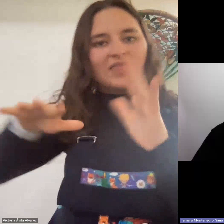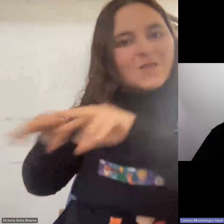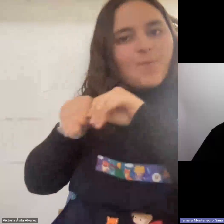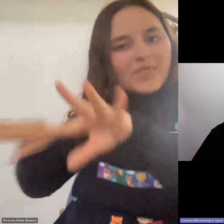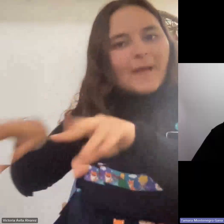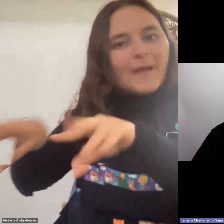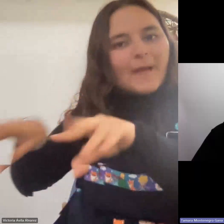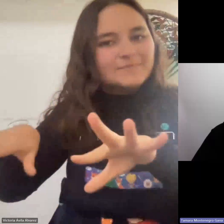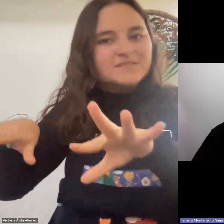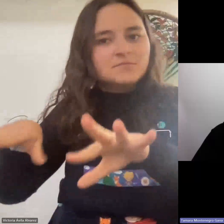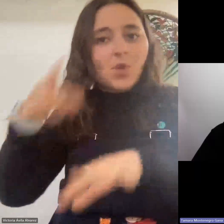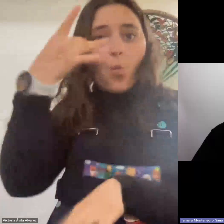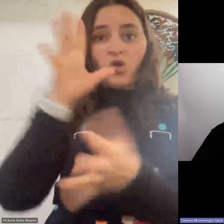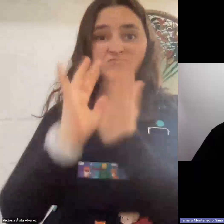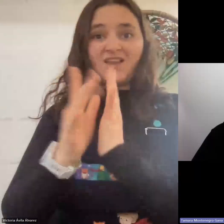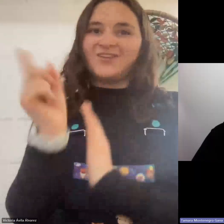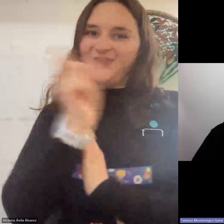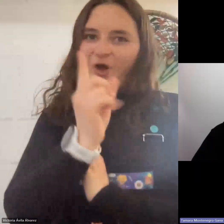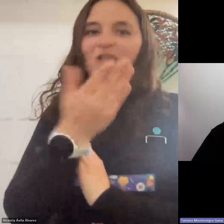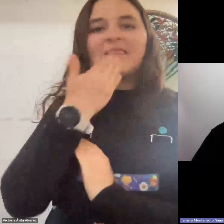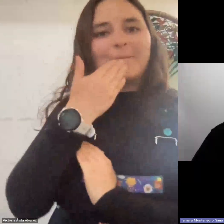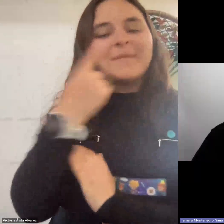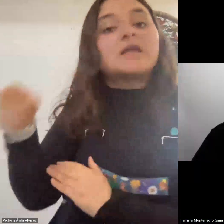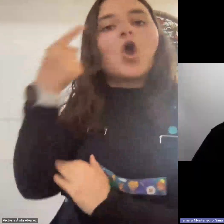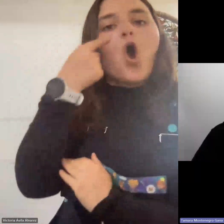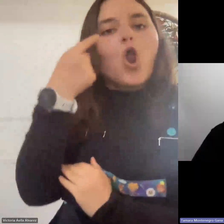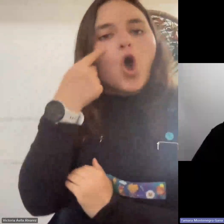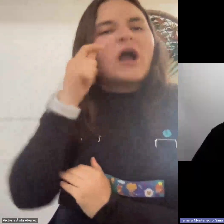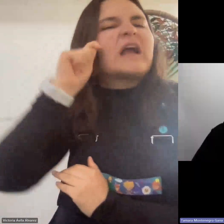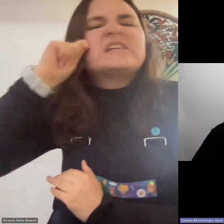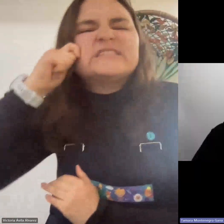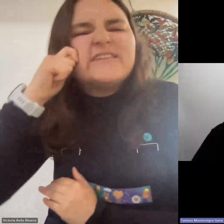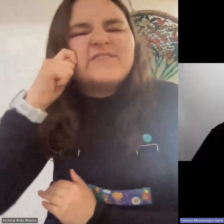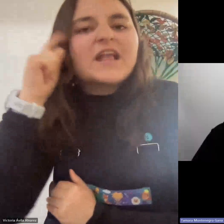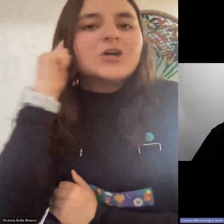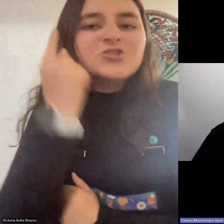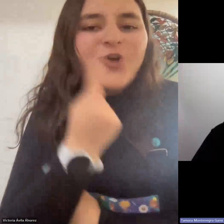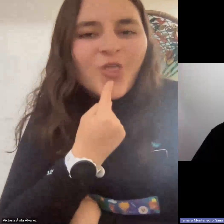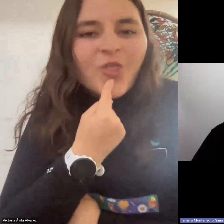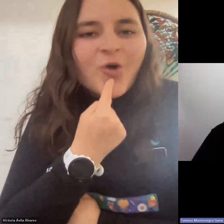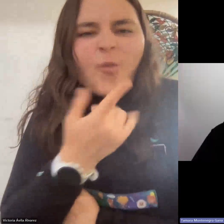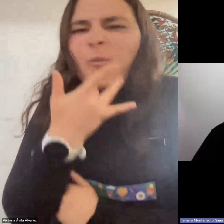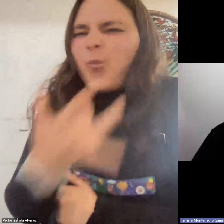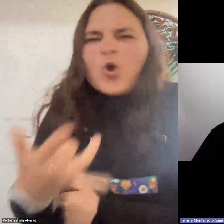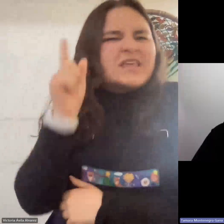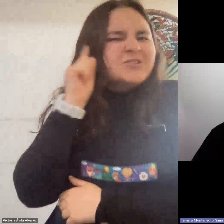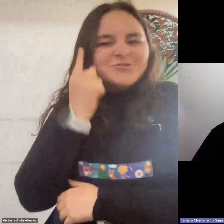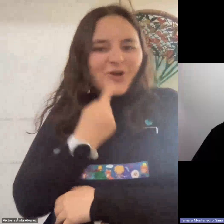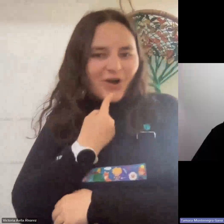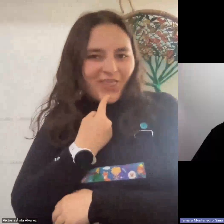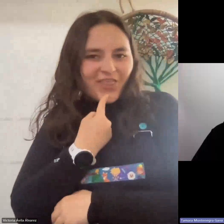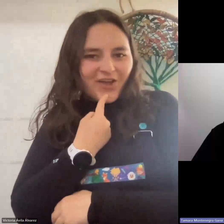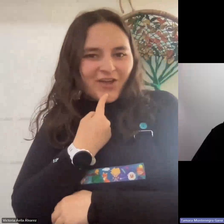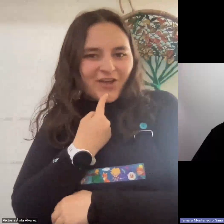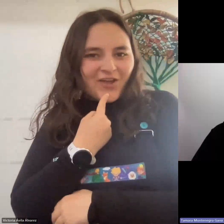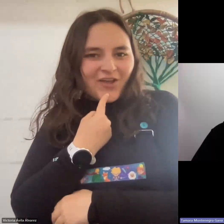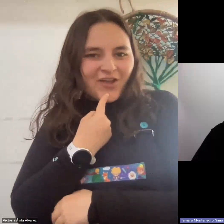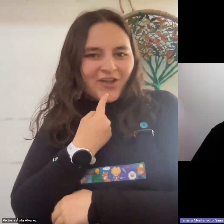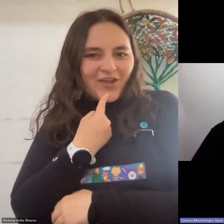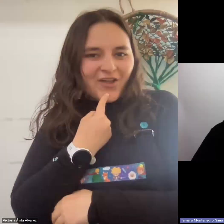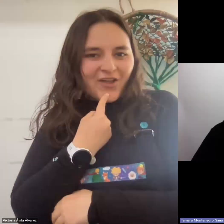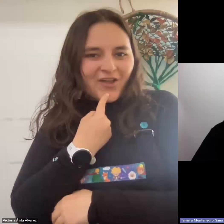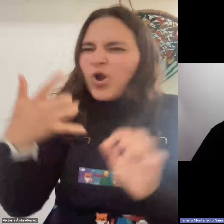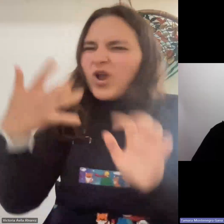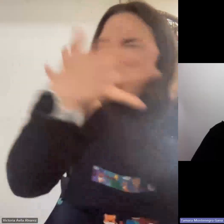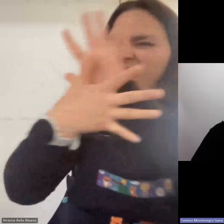de señas, mostrar lo importante que es para que vaya a poder, no tan solo enseño, sino también conocer lo que significa ser sordo.